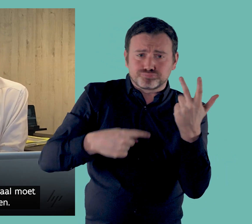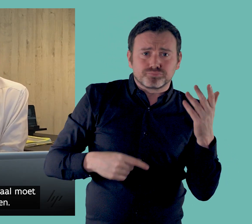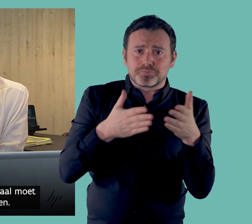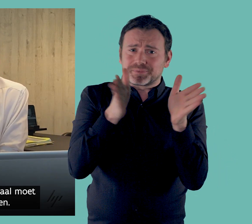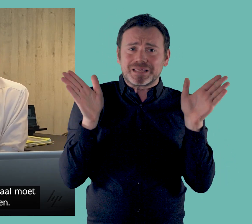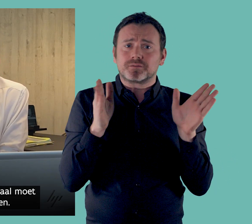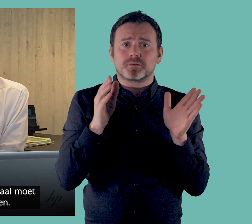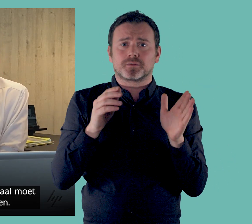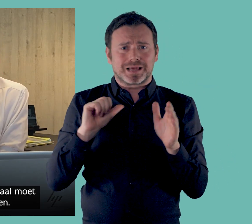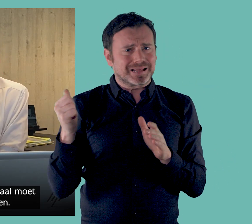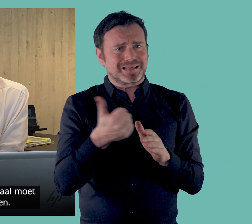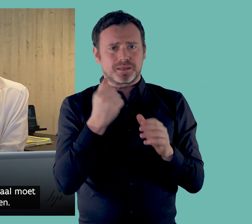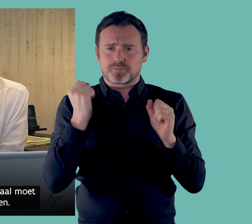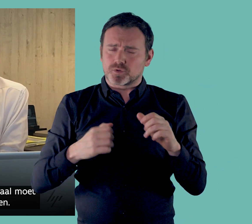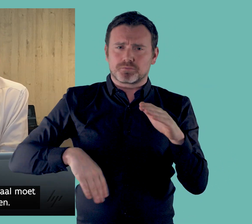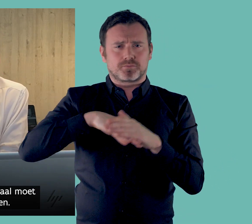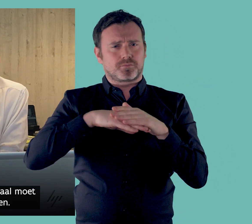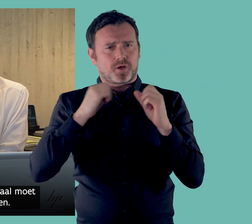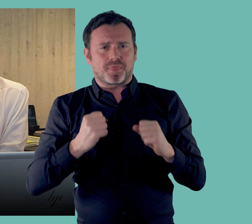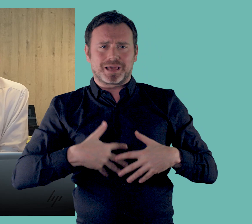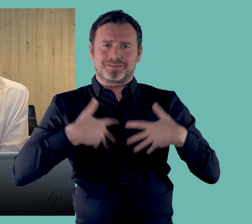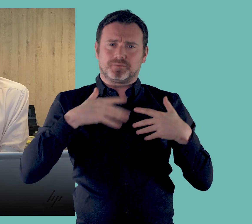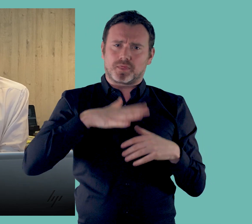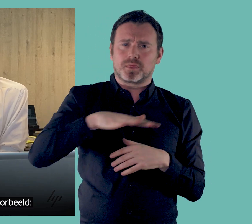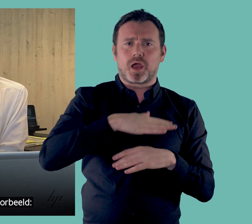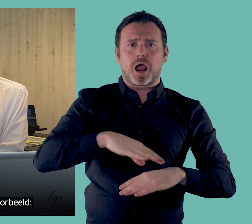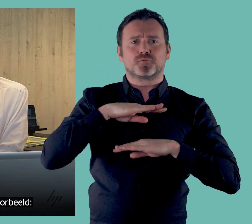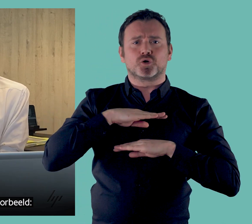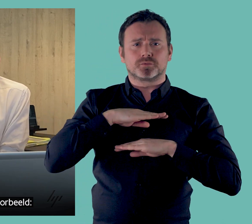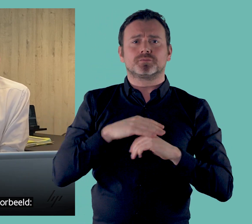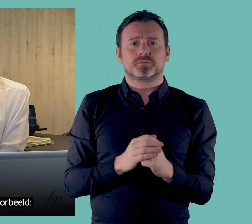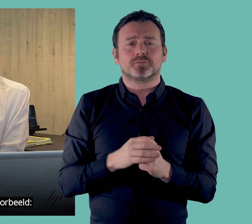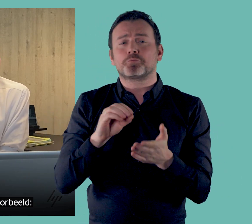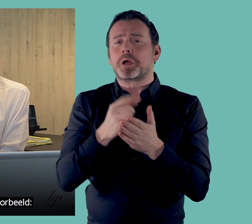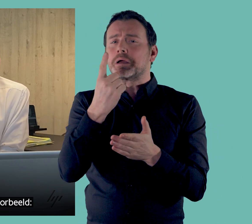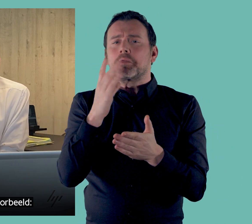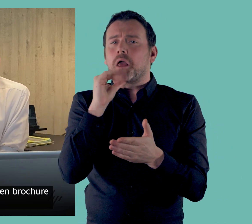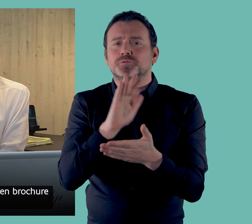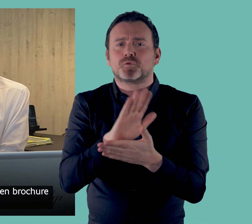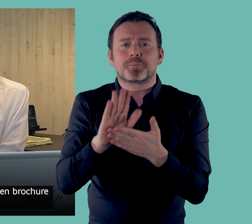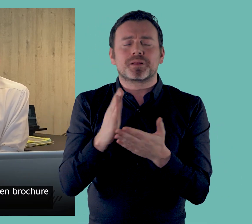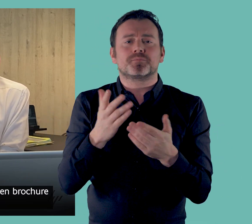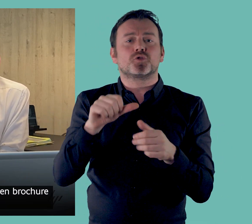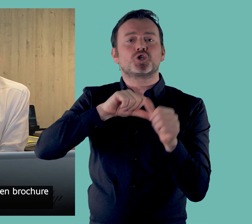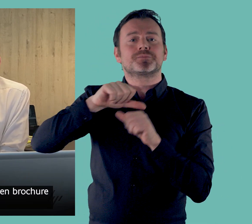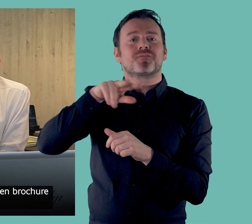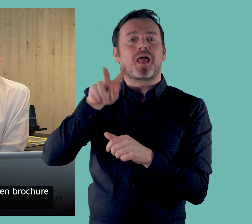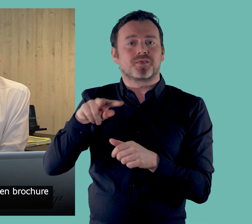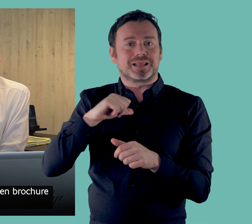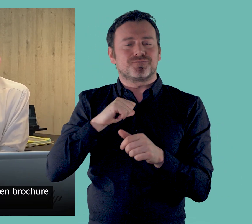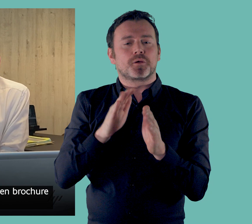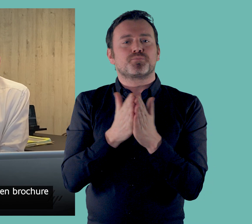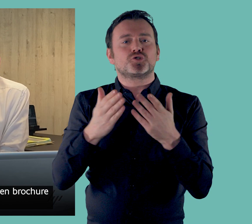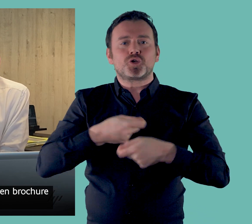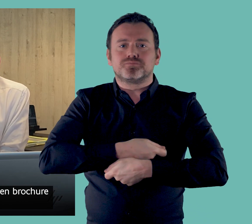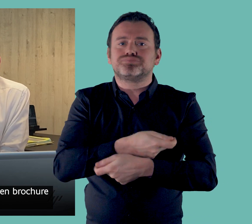maar dat iedereen daar maximaal moet kunnen van genieten. Misschien een laatste voorbeeld. Toerisme Vlaanderen heeft een brochure